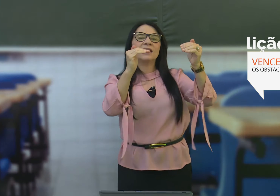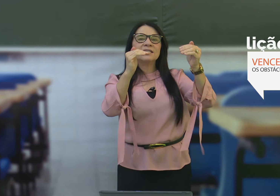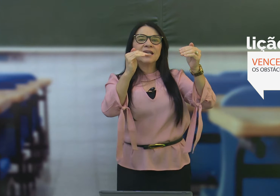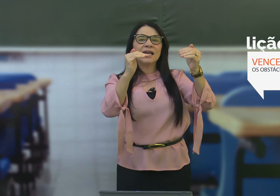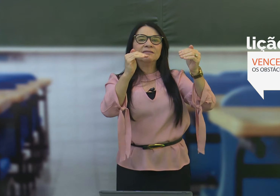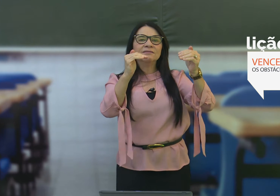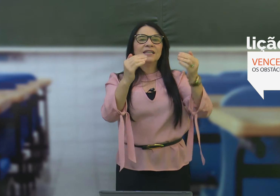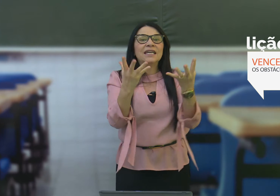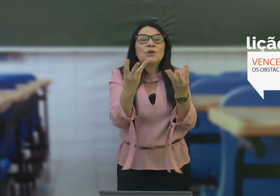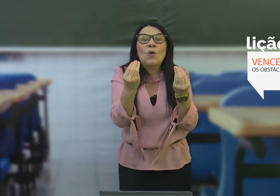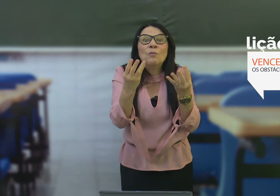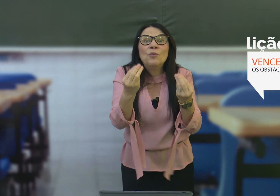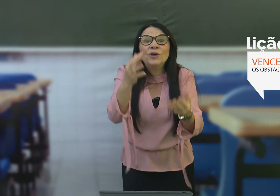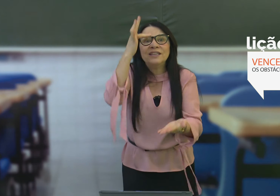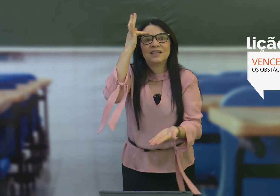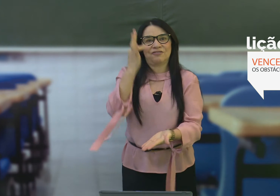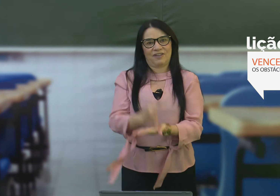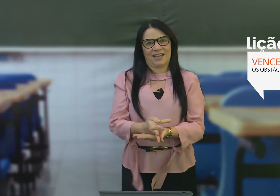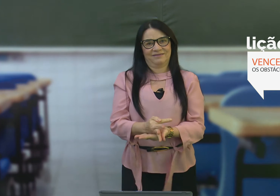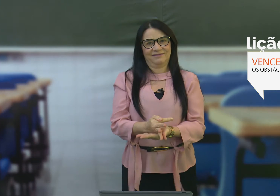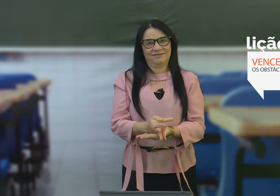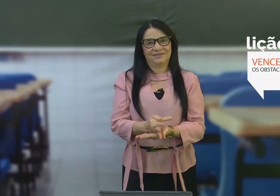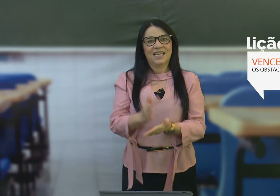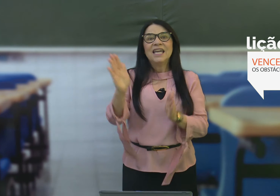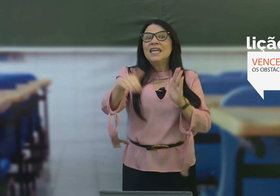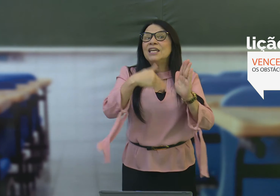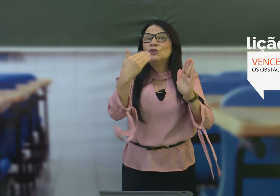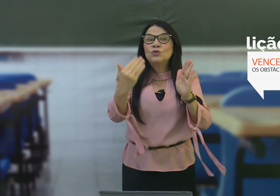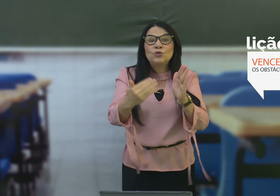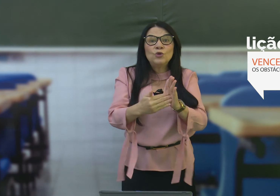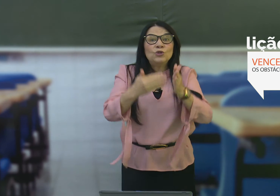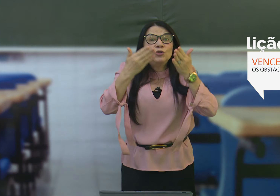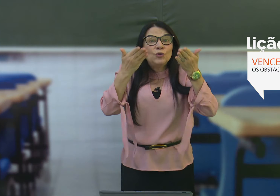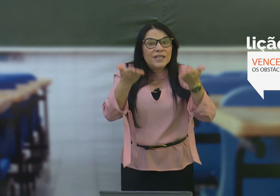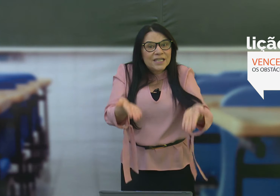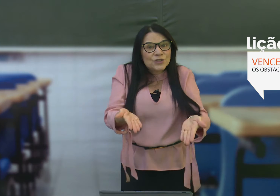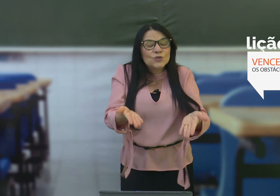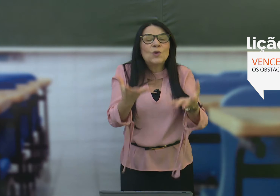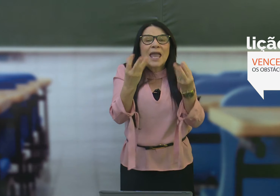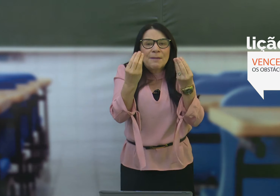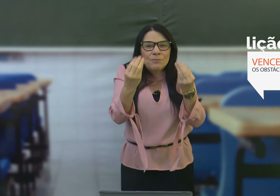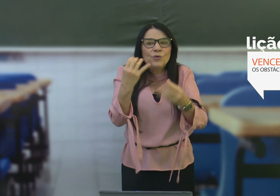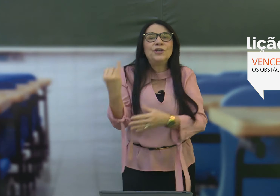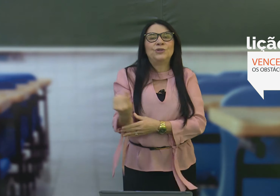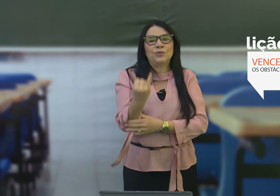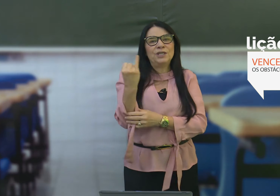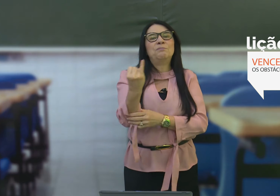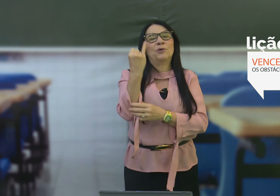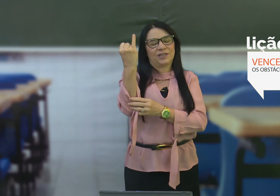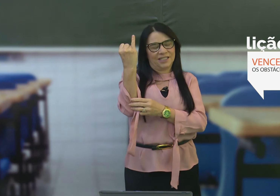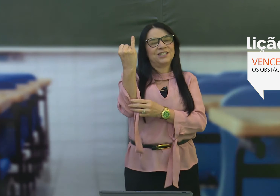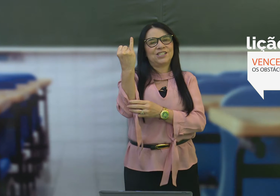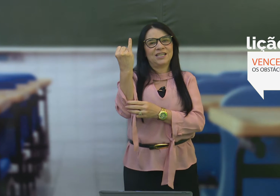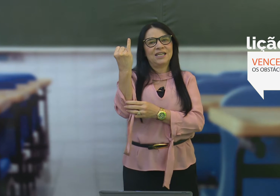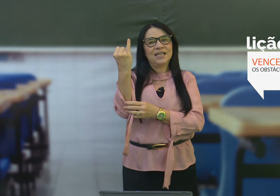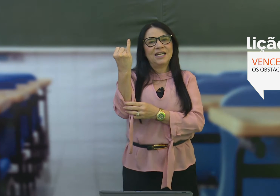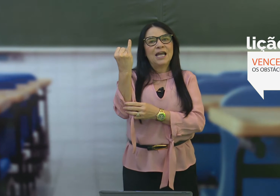obediência e com muita fé. E tudo isso é muito importante